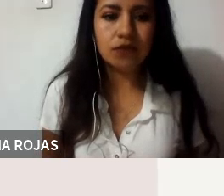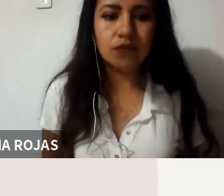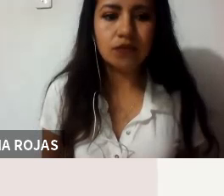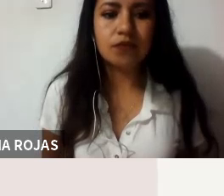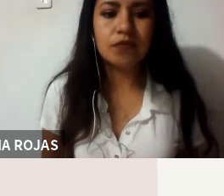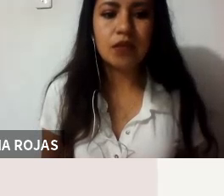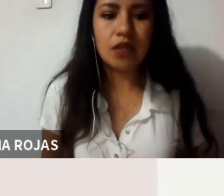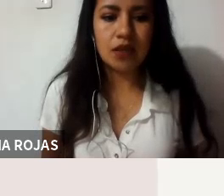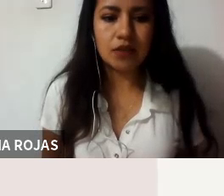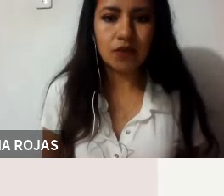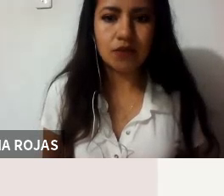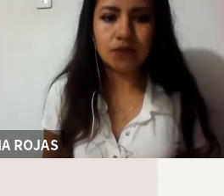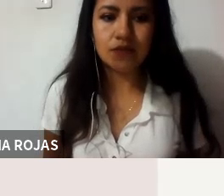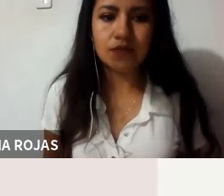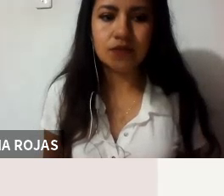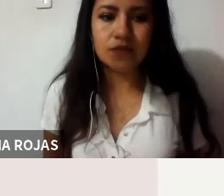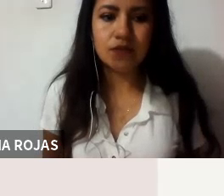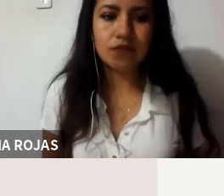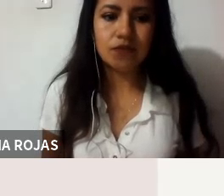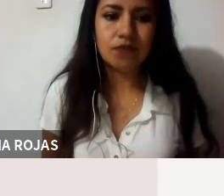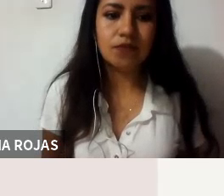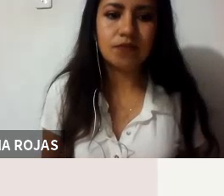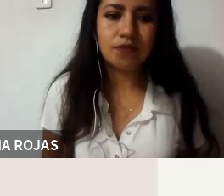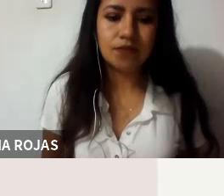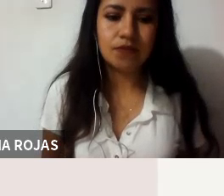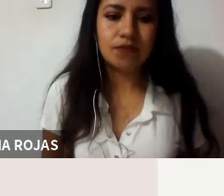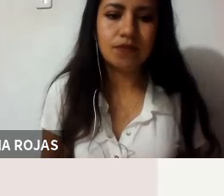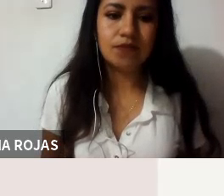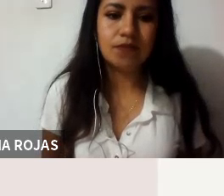inyección, inyección.